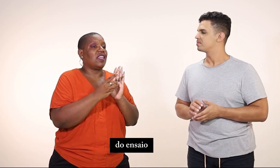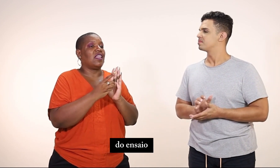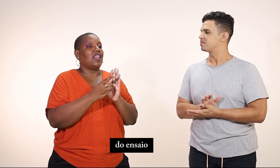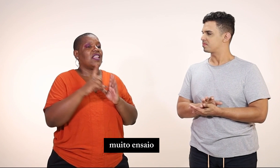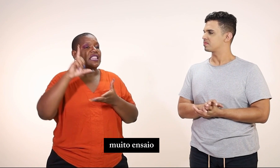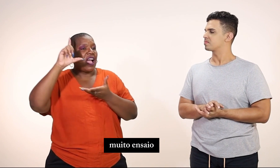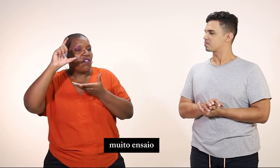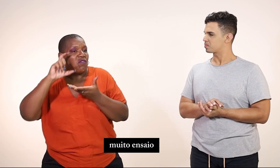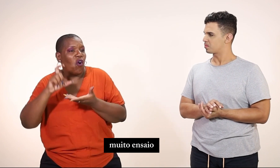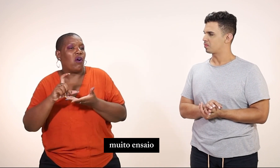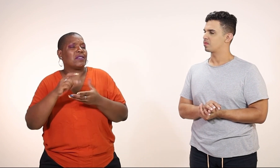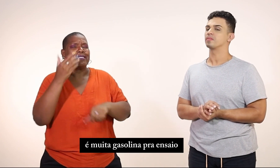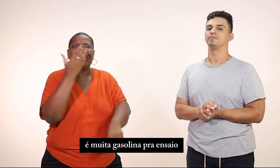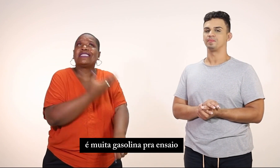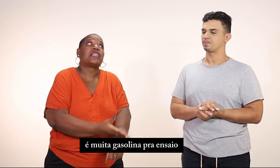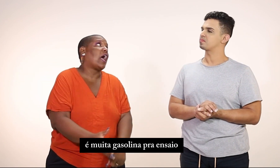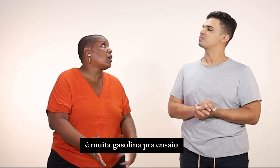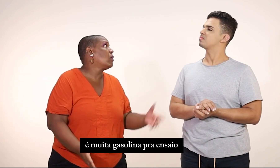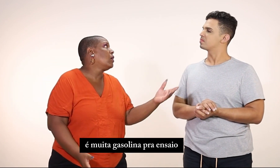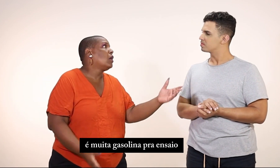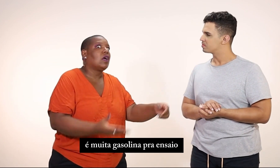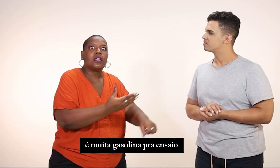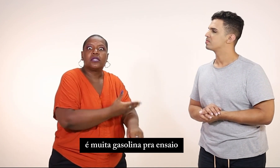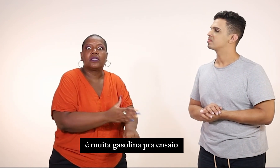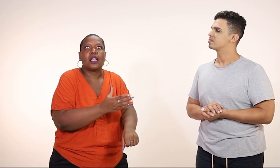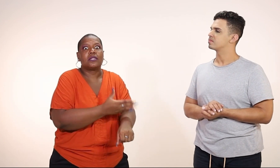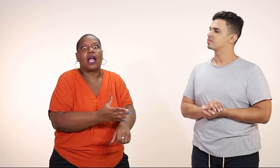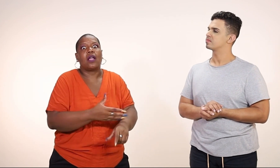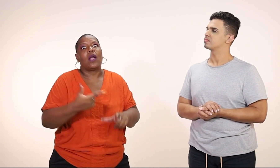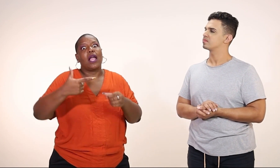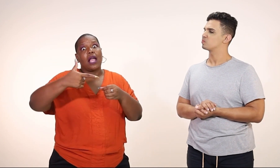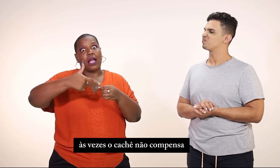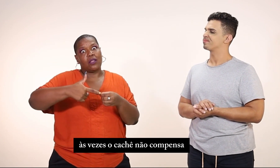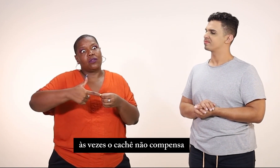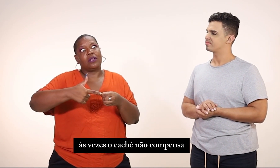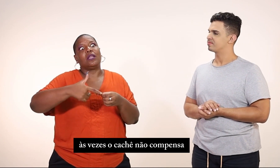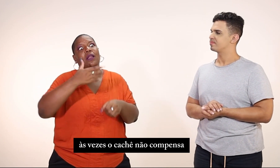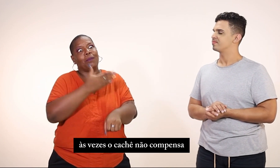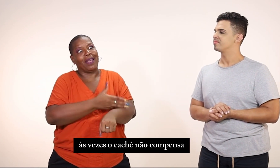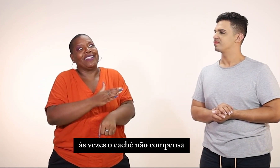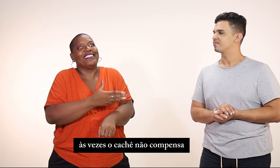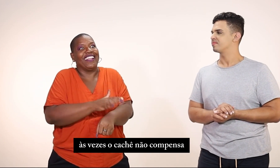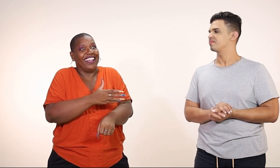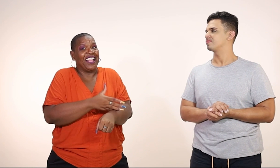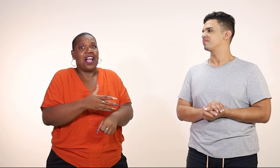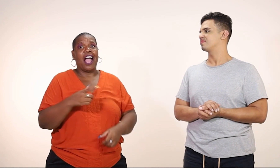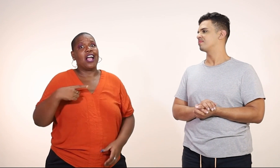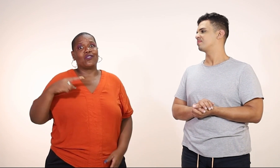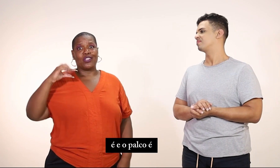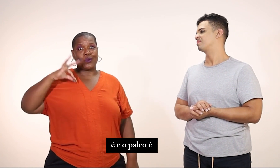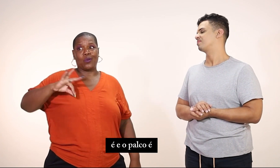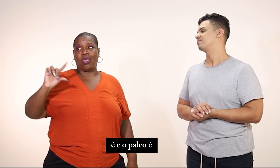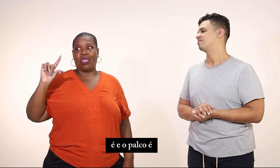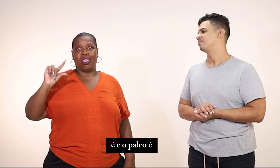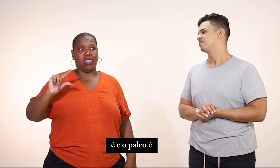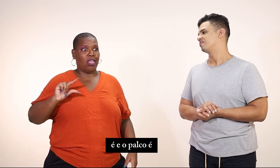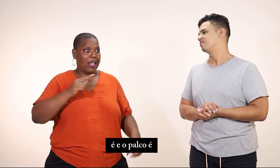ensaio, muito ensaio. É muita gasolina para ensaio. Às vezes o cachê não compensa. E o palco, ele